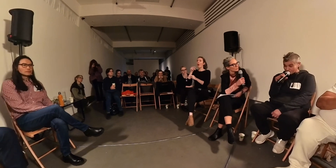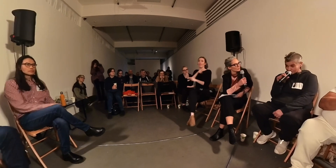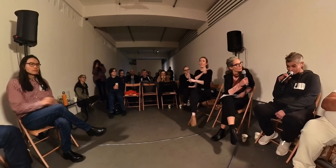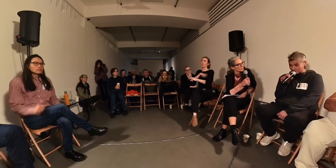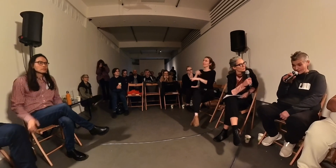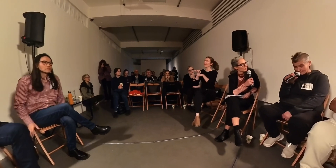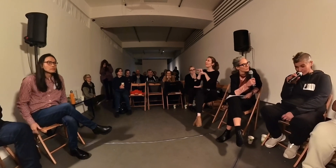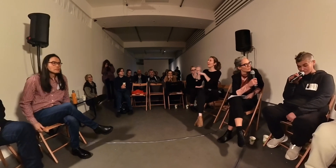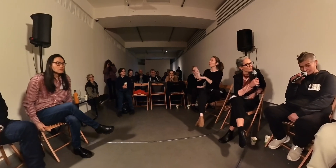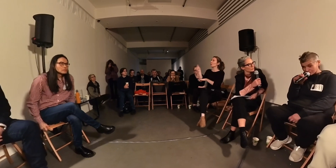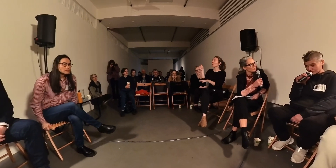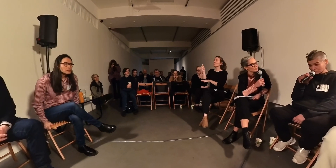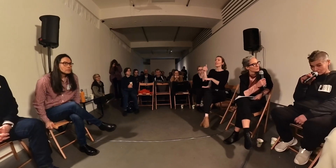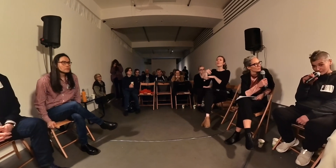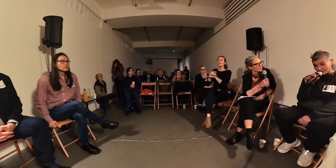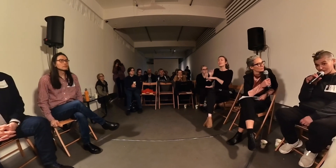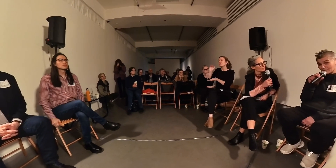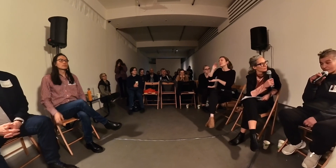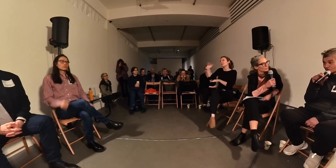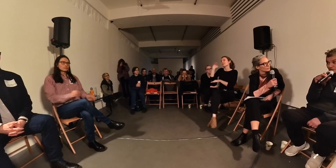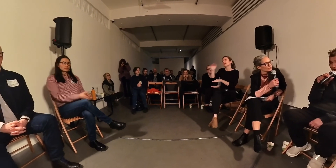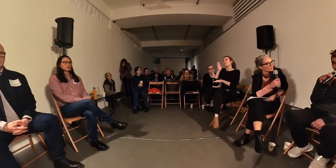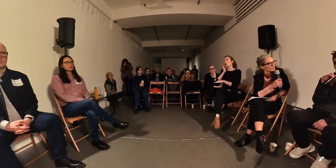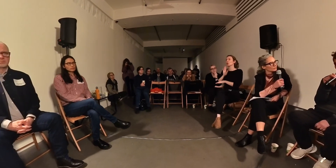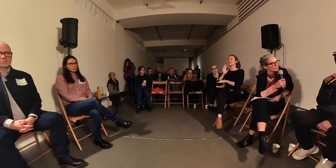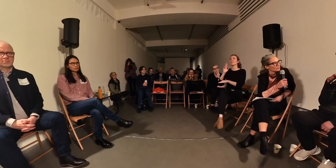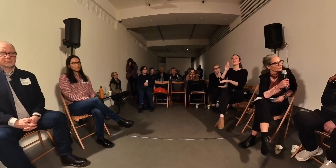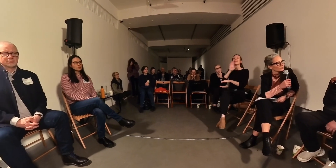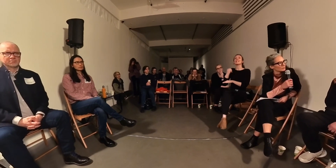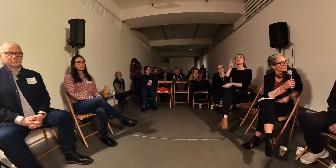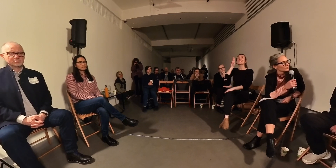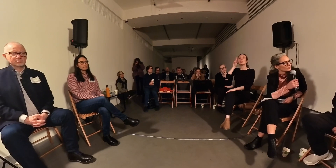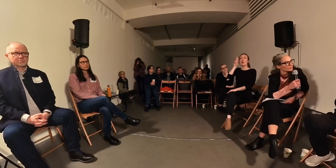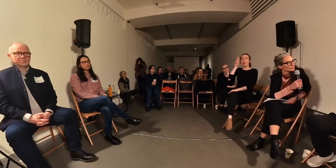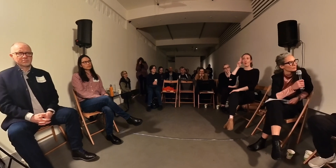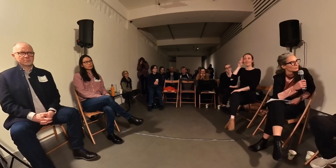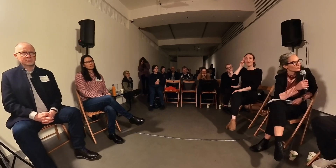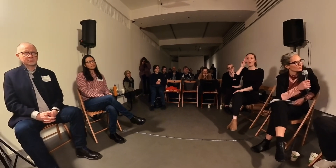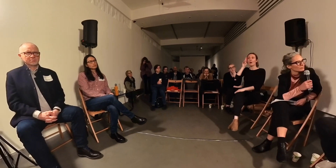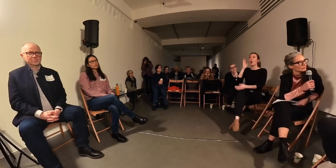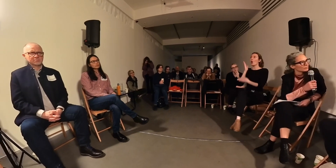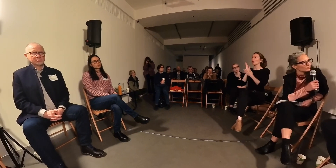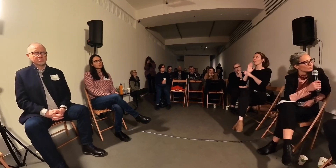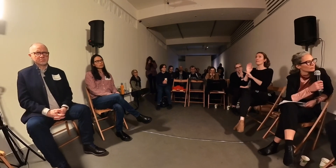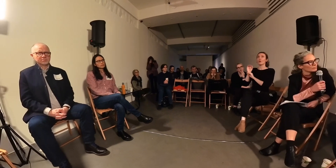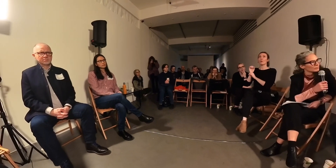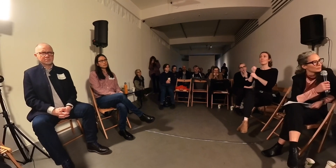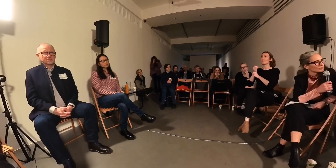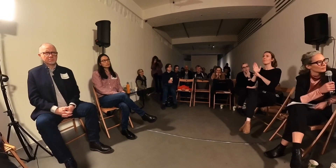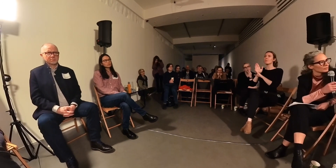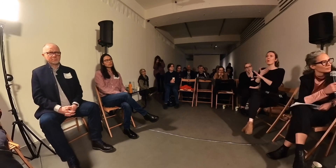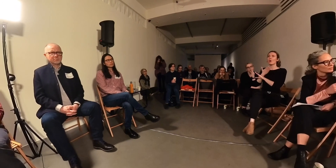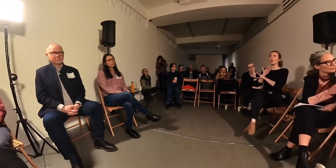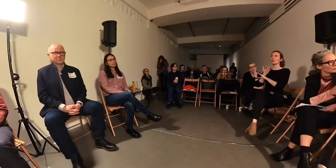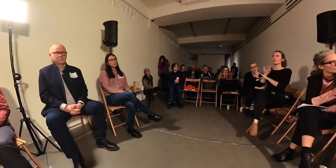že musí být následná péče po dětském domově. Protože takových 75% lidí, co jsou tady na ulici, jsou